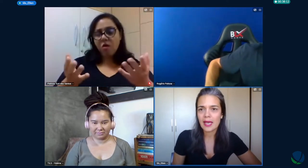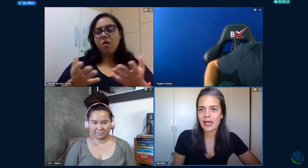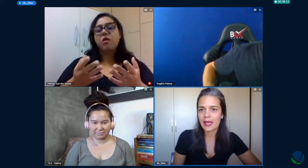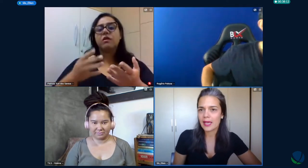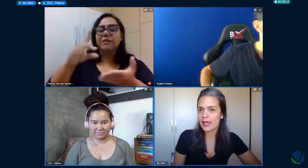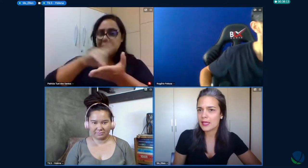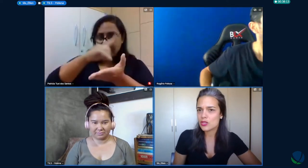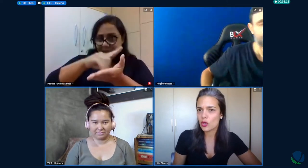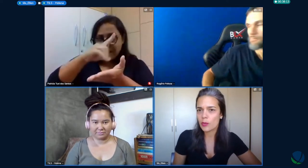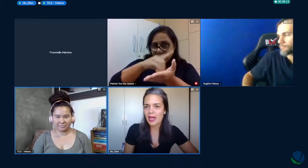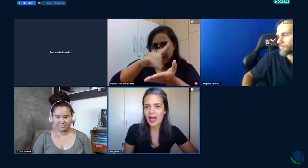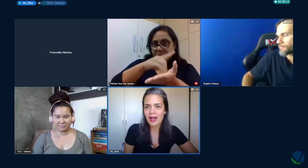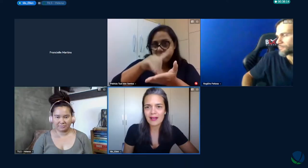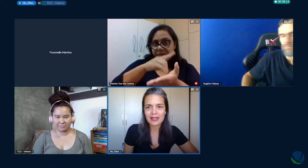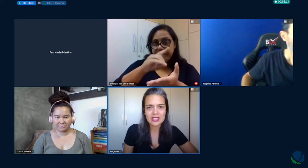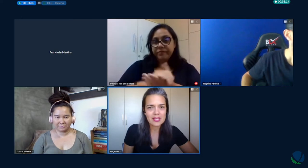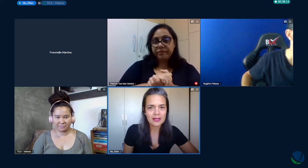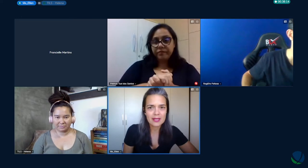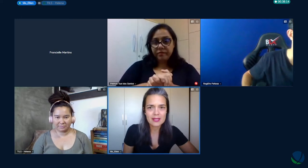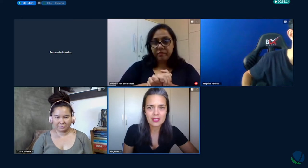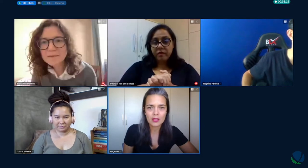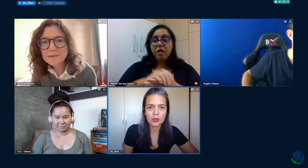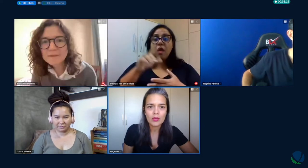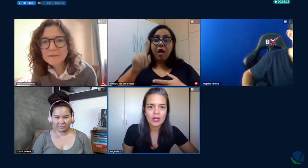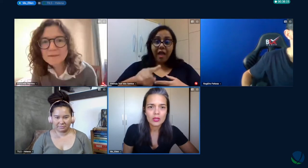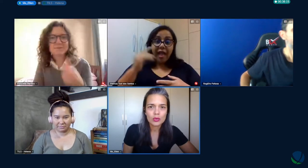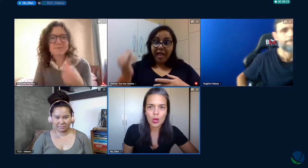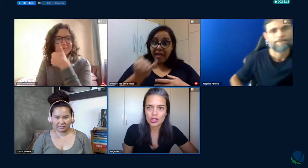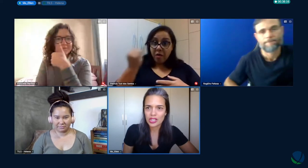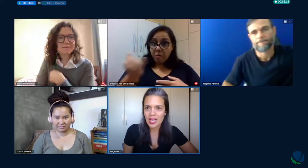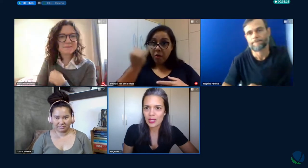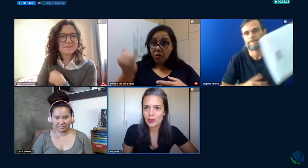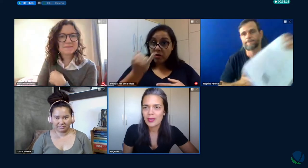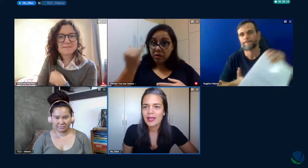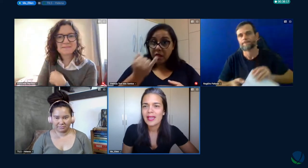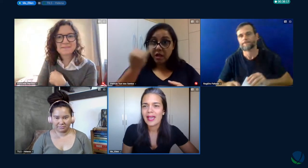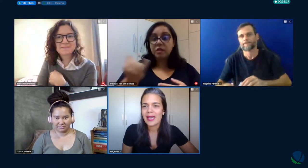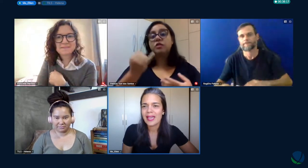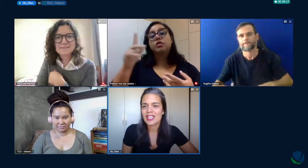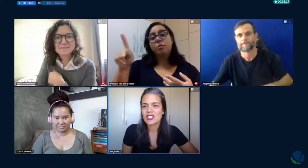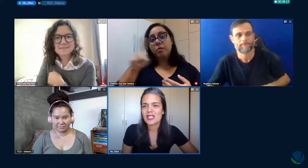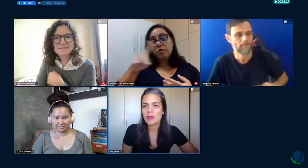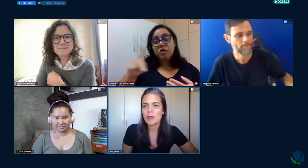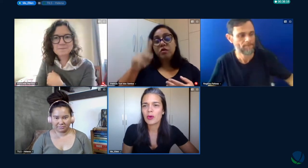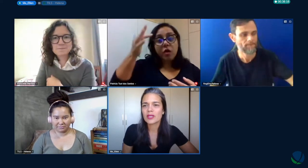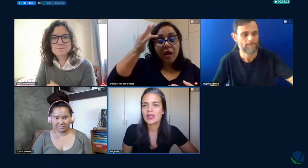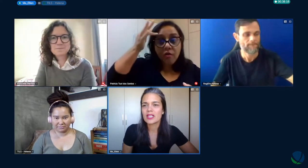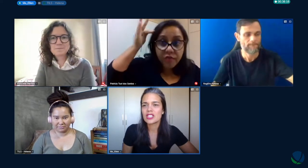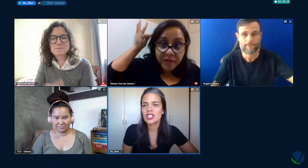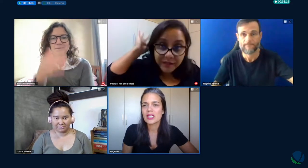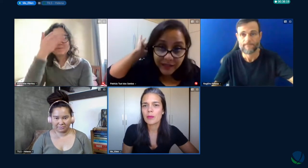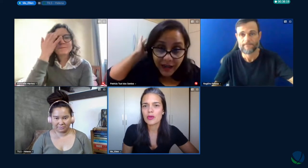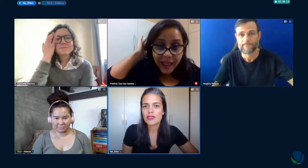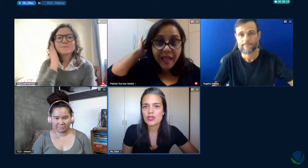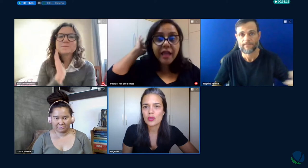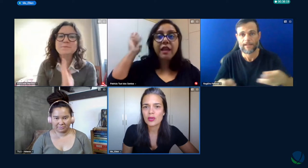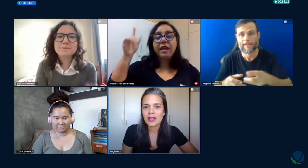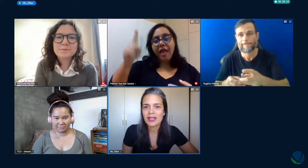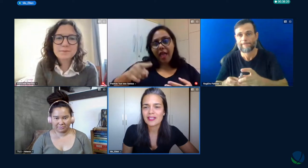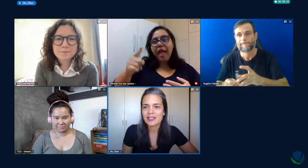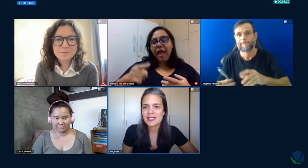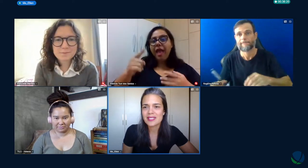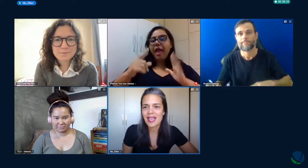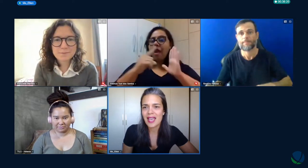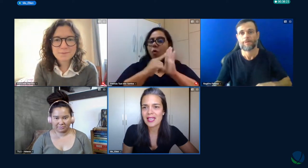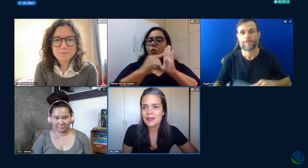considerações sobre a dissertação do Rogério. É de extrema importância que a